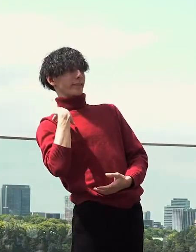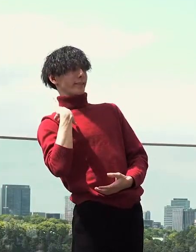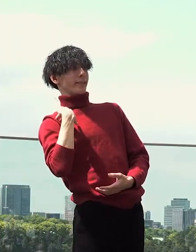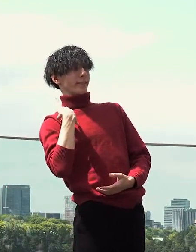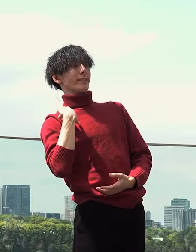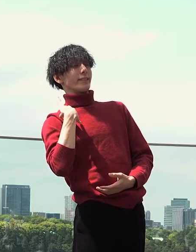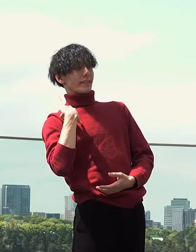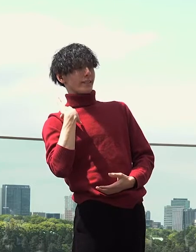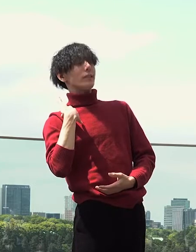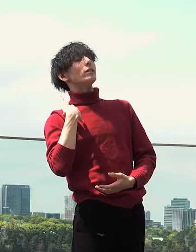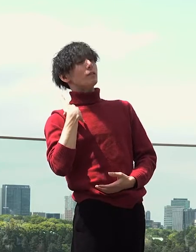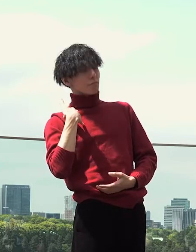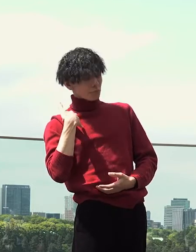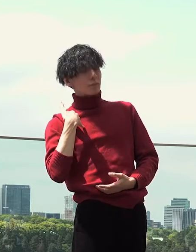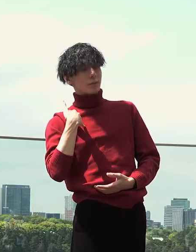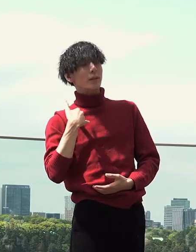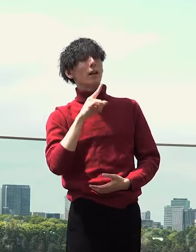聞こえない私たちのような